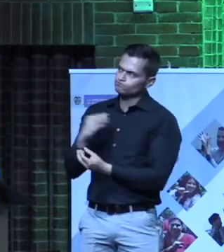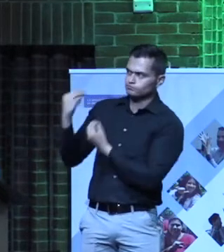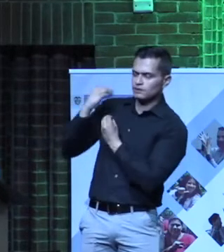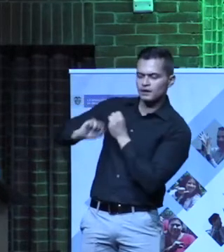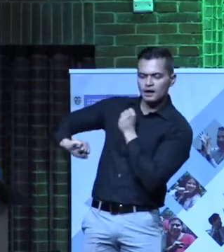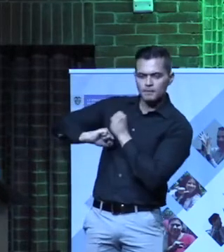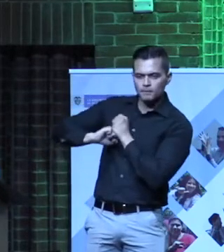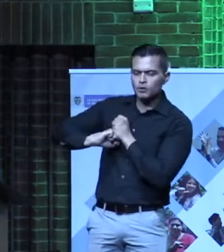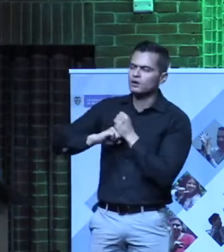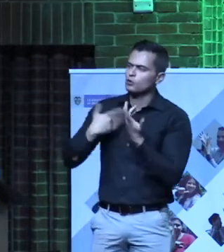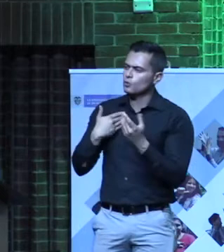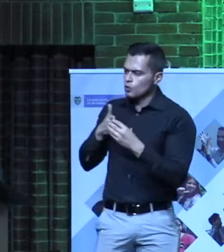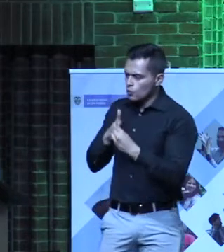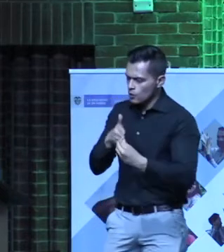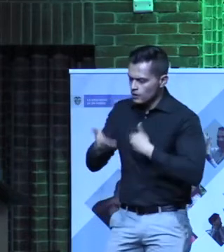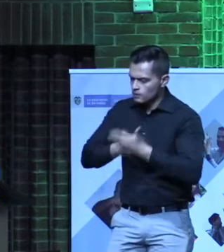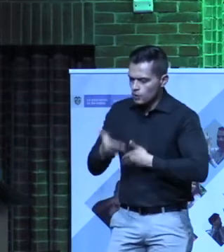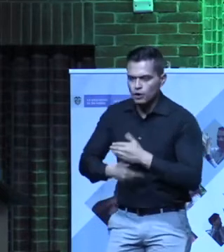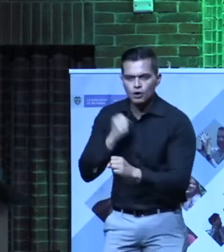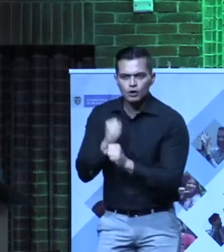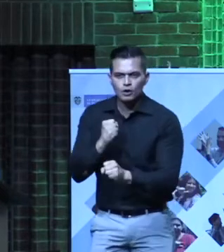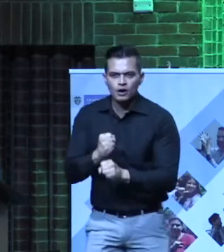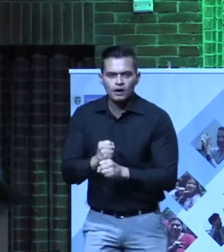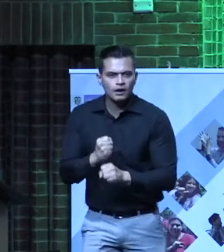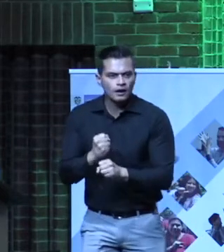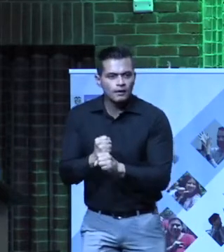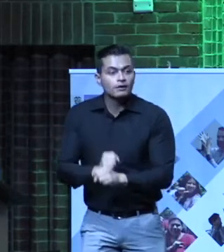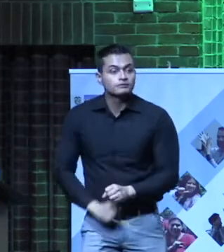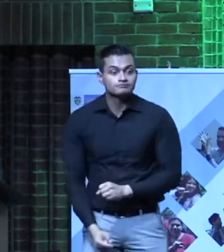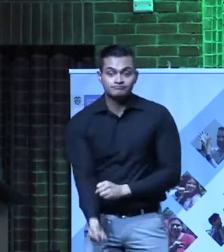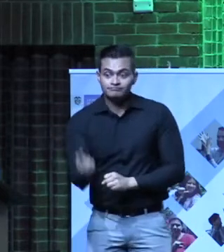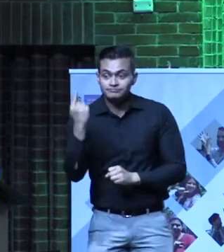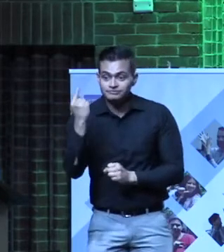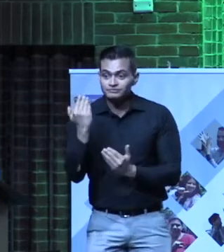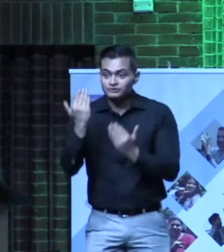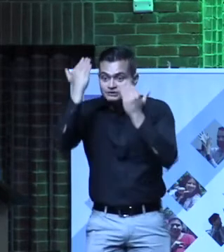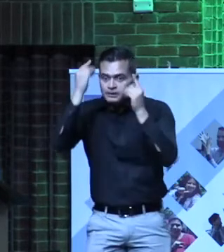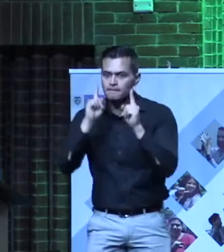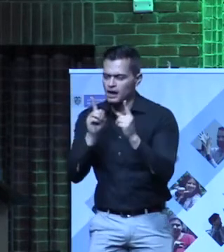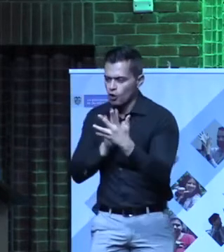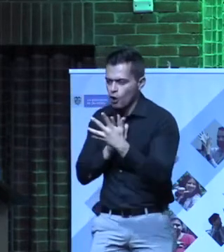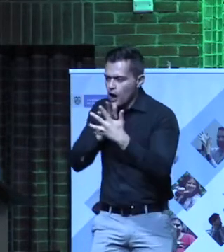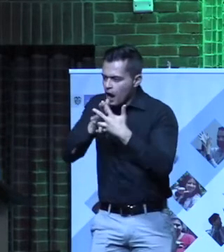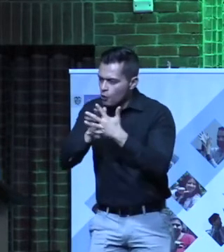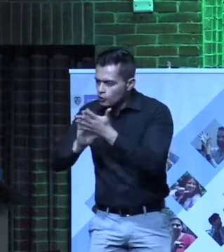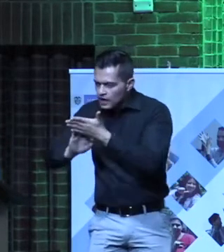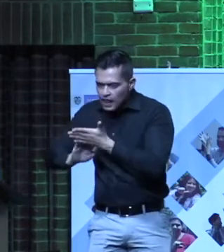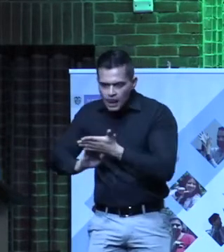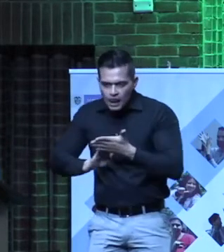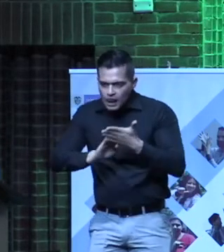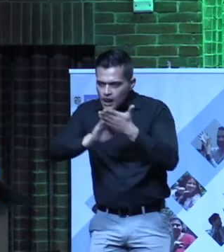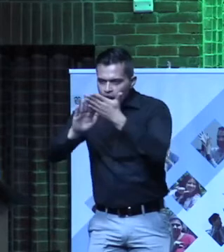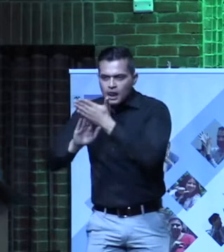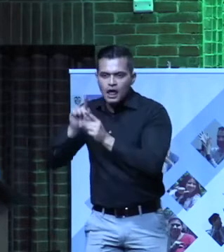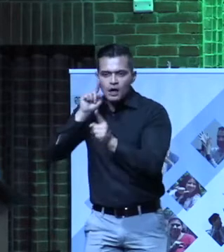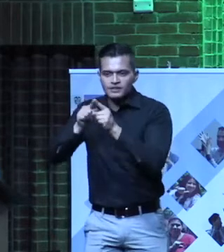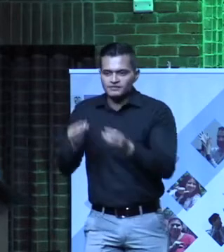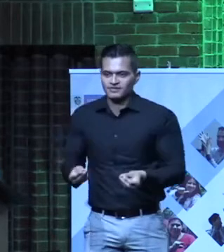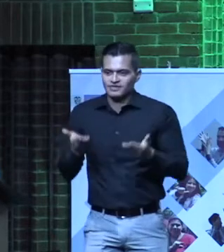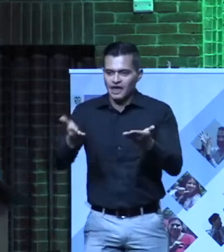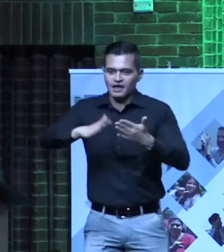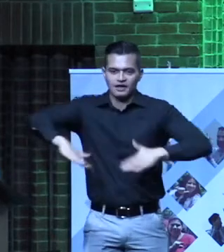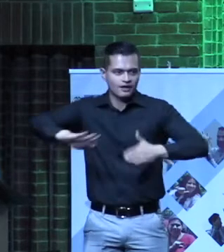ajustar nuestra ruta de empleo, que es única, pero con algunos ajustes específicos para personas con discapacidad auditiva.